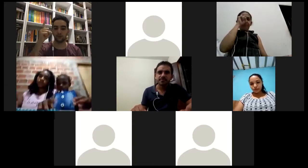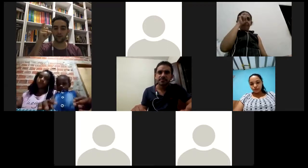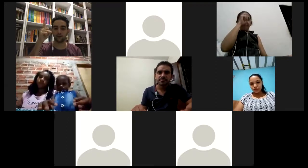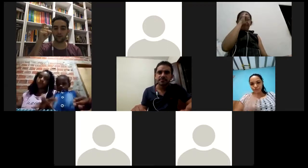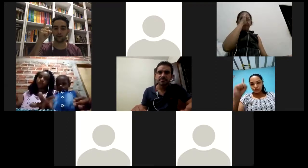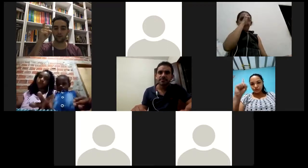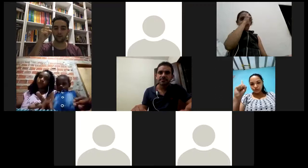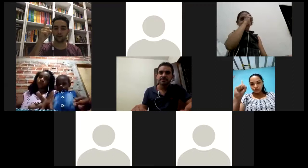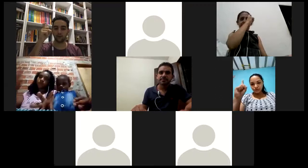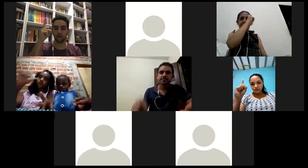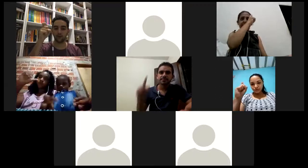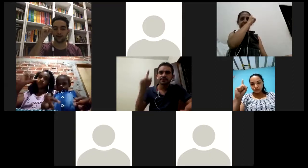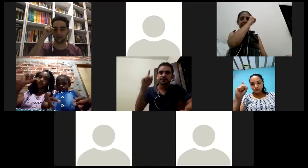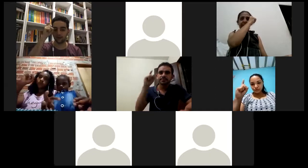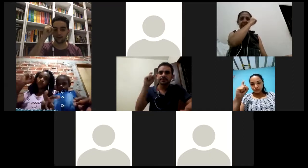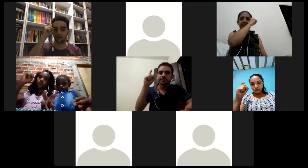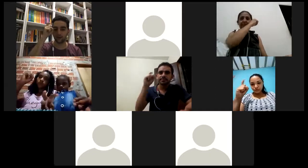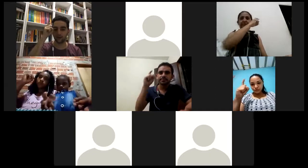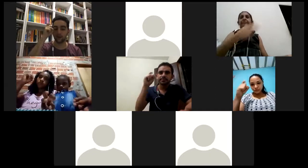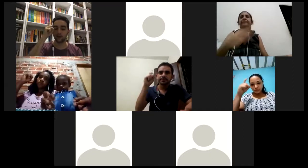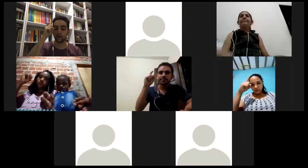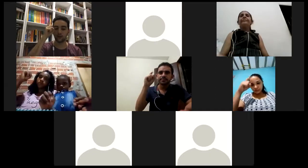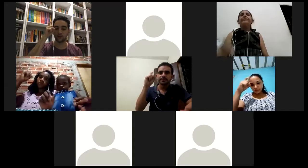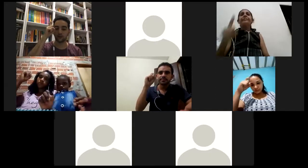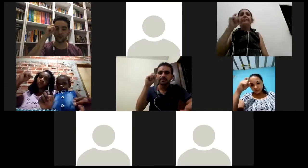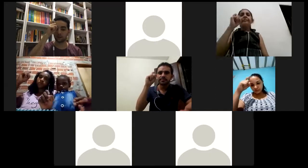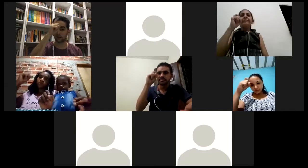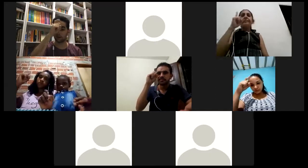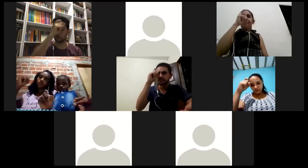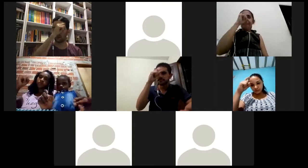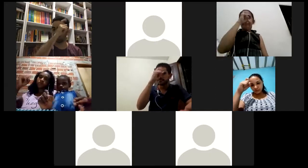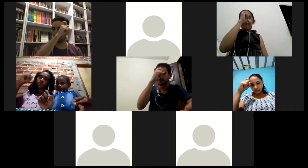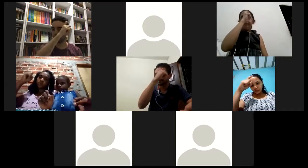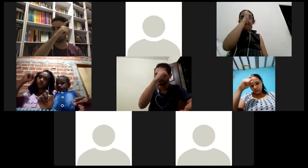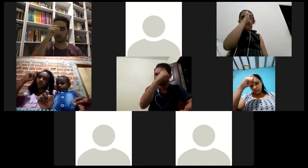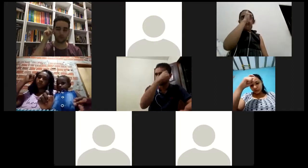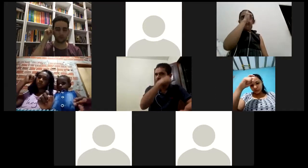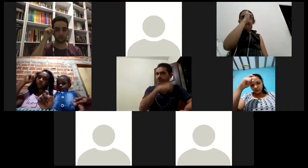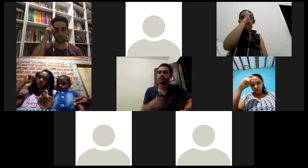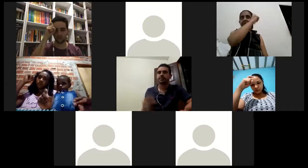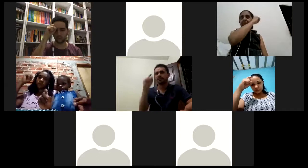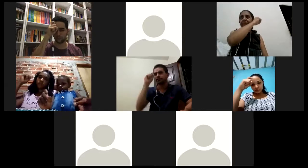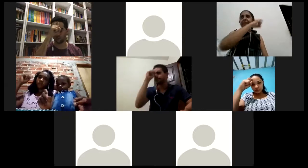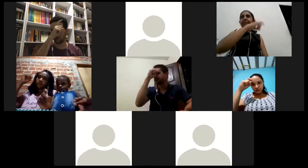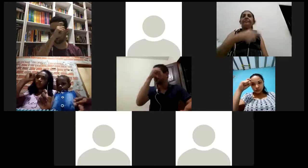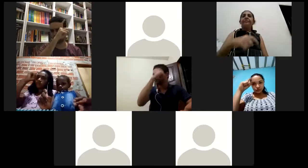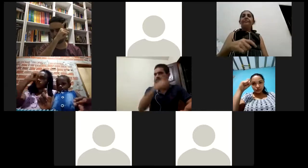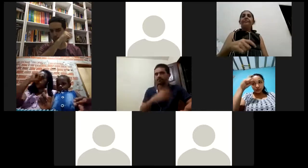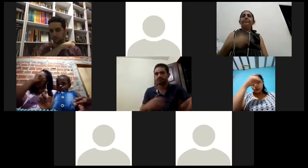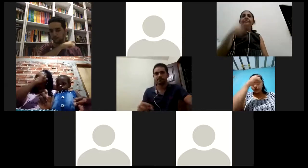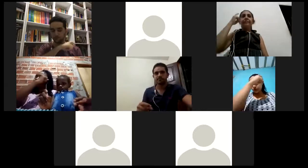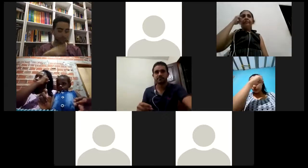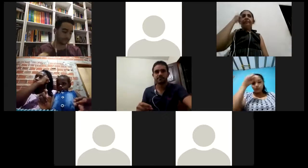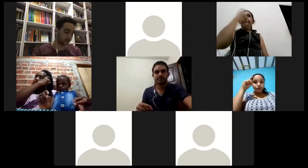indicador fazendo movimento de sobe e desce na testa, andando do lado direito para o esquerdo. Difícil.